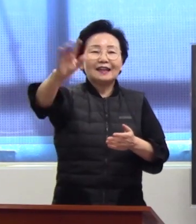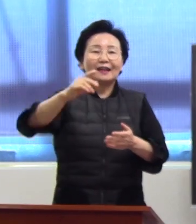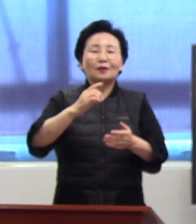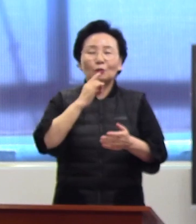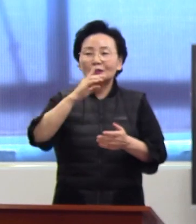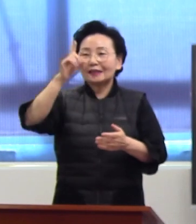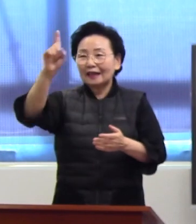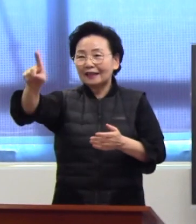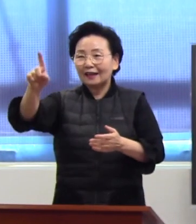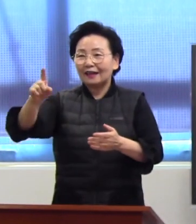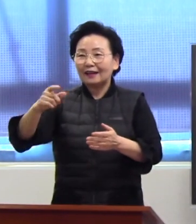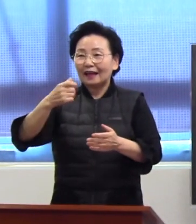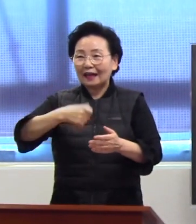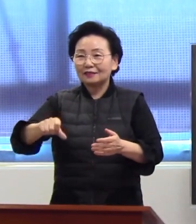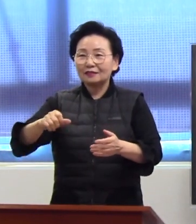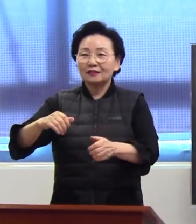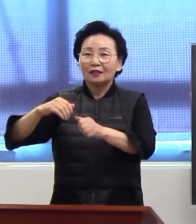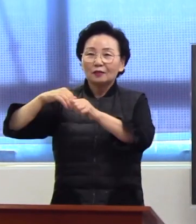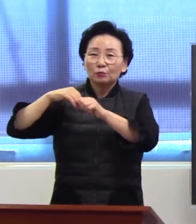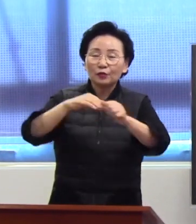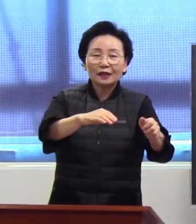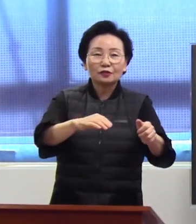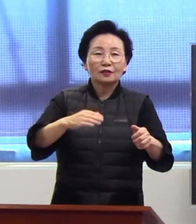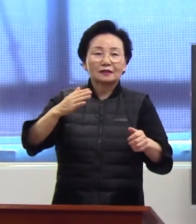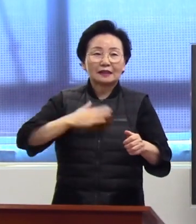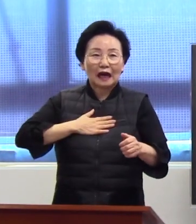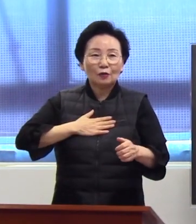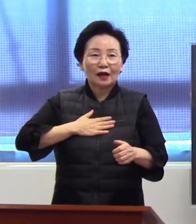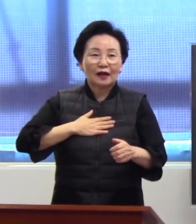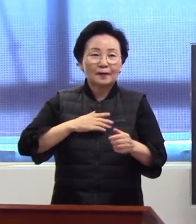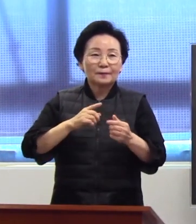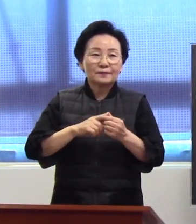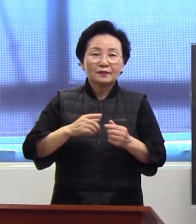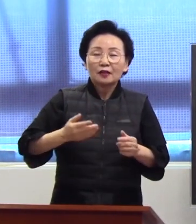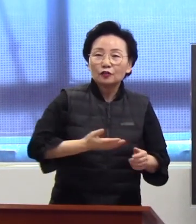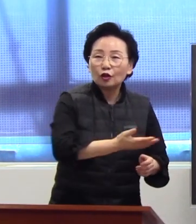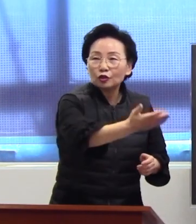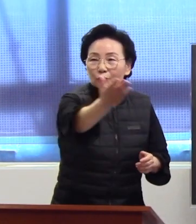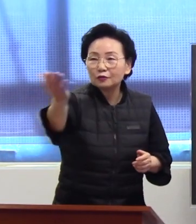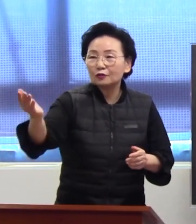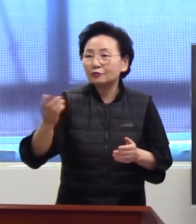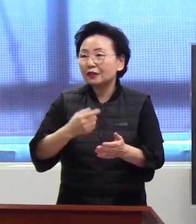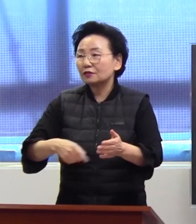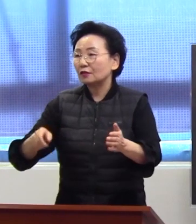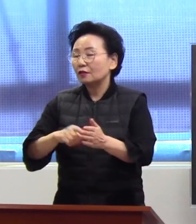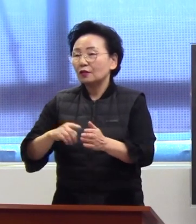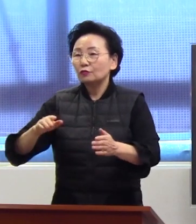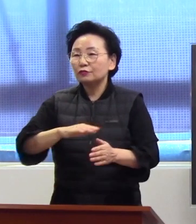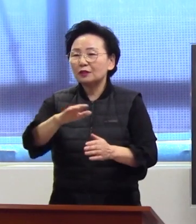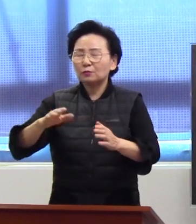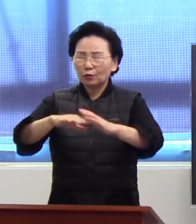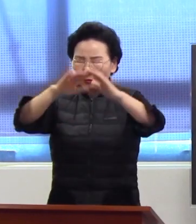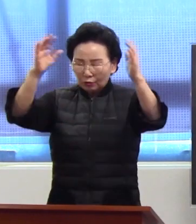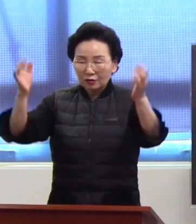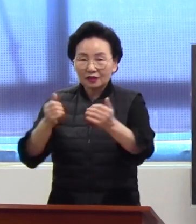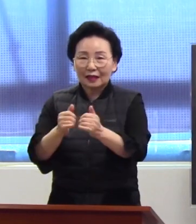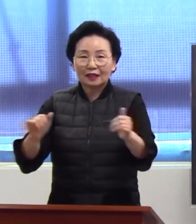아니야. 오직 하나 아들을 보내서 나와 여러분을 위해서 우리 모든